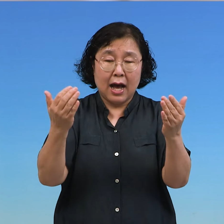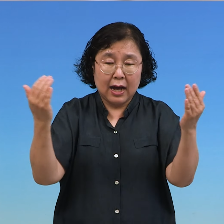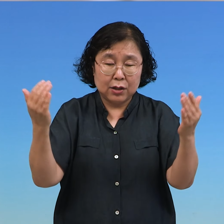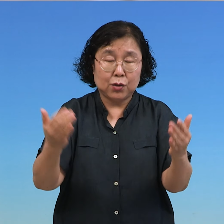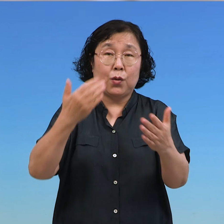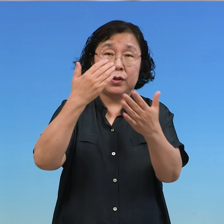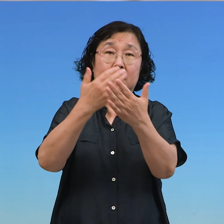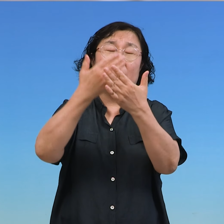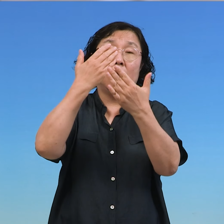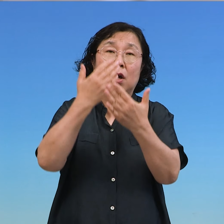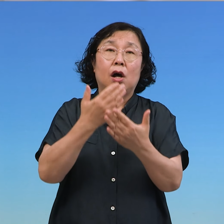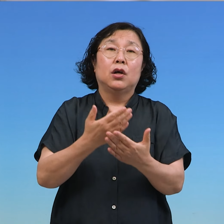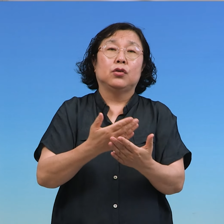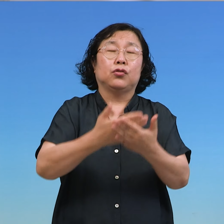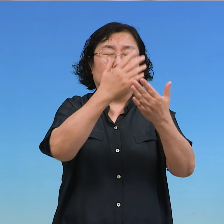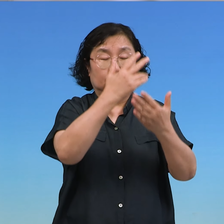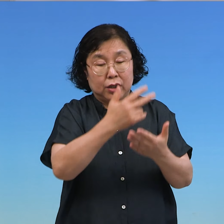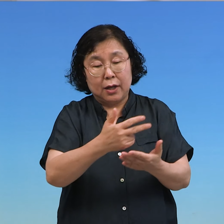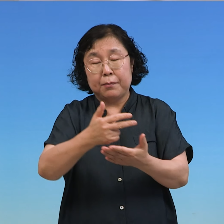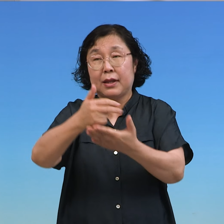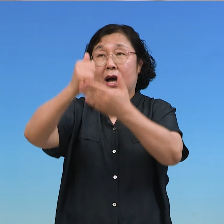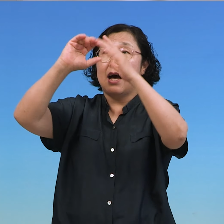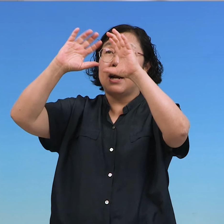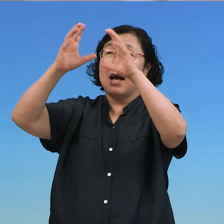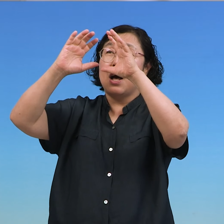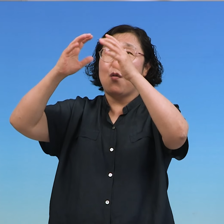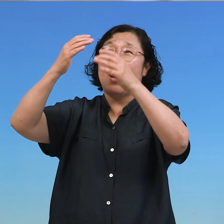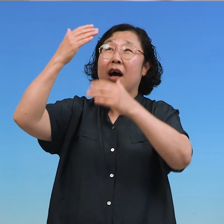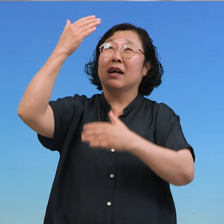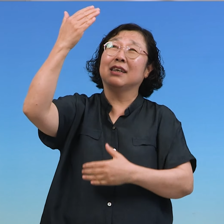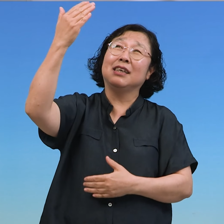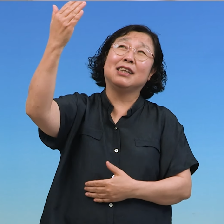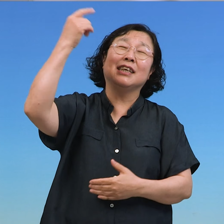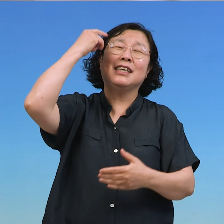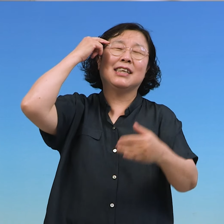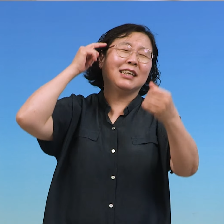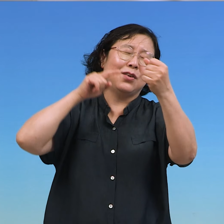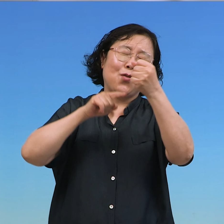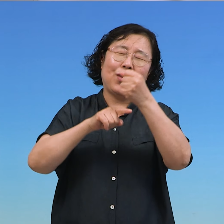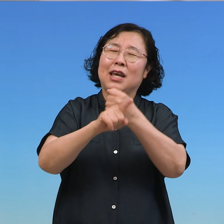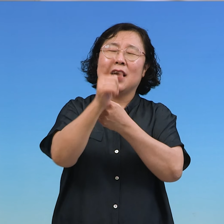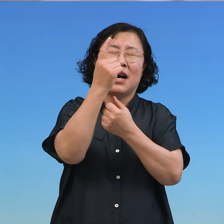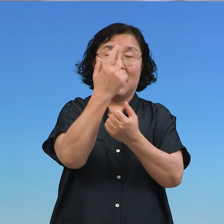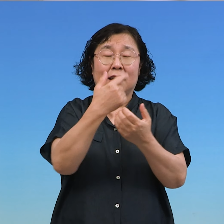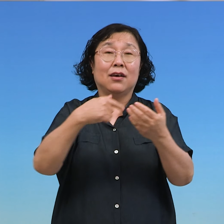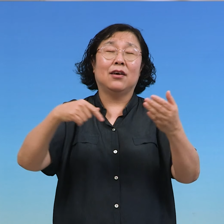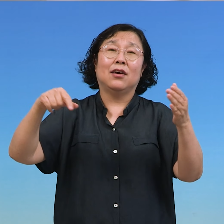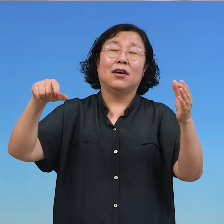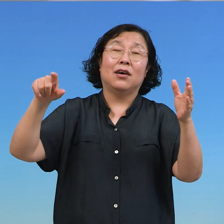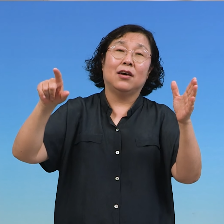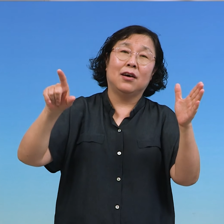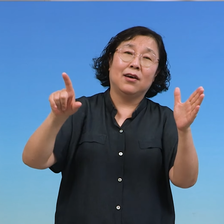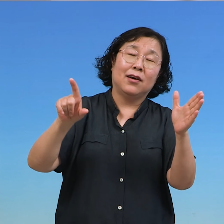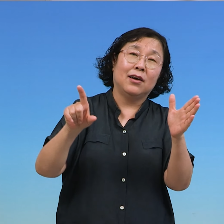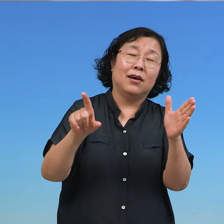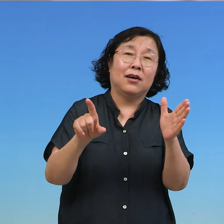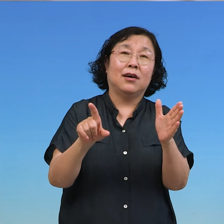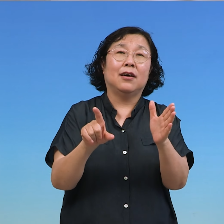주님 나라와 그 뜻을 위하여 그 뜻을 위하여